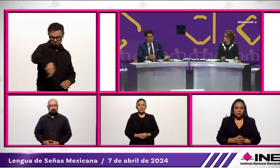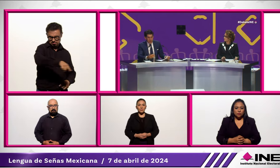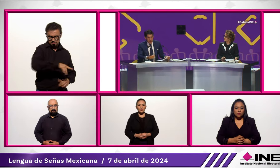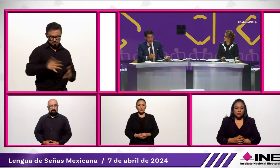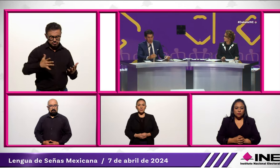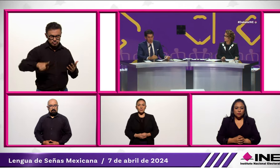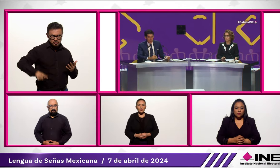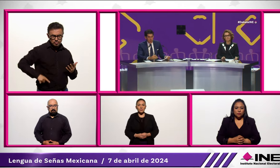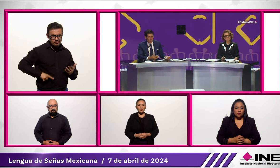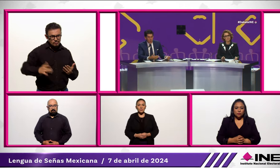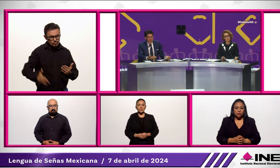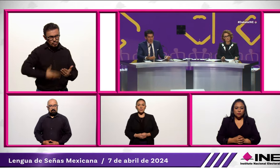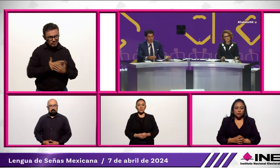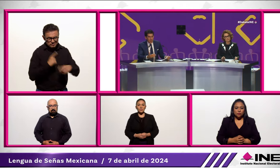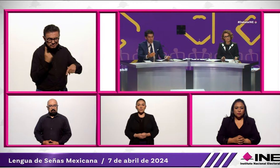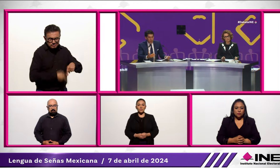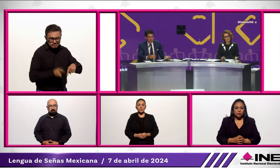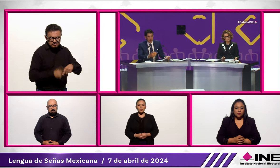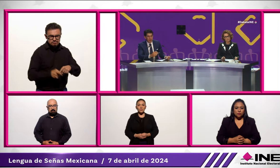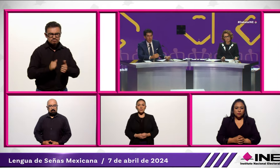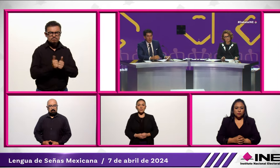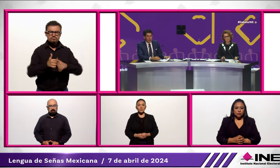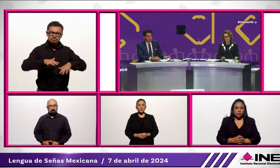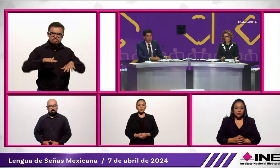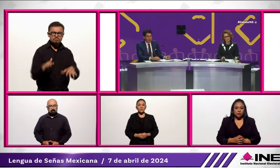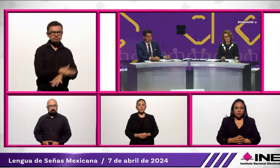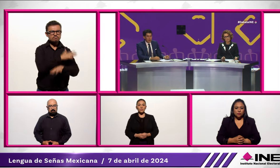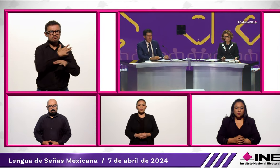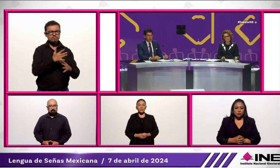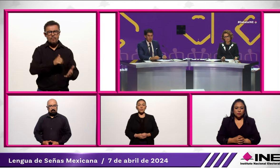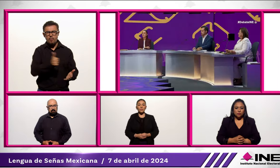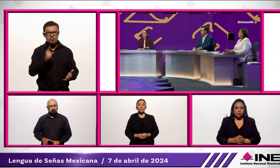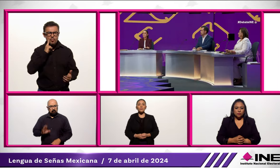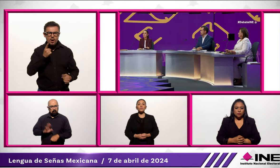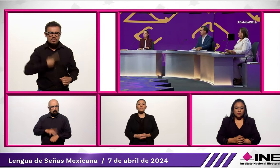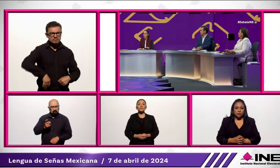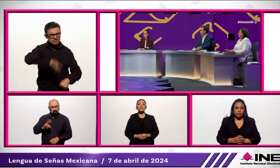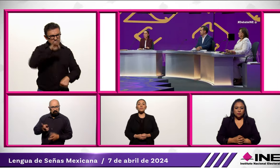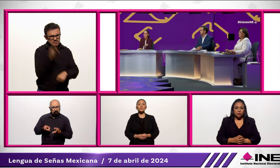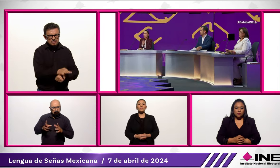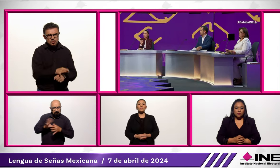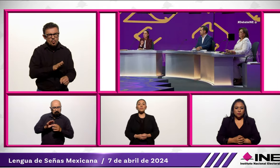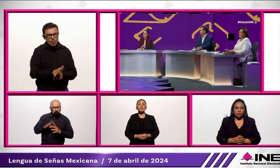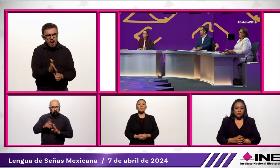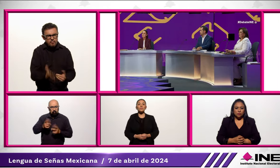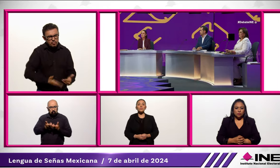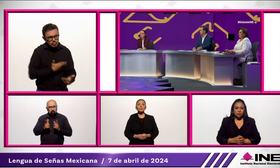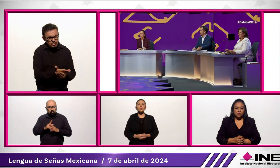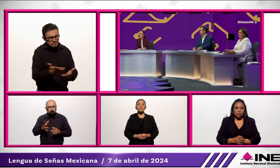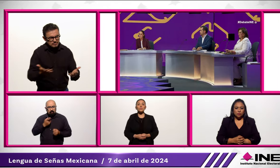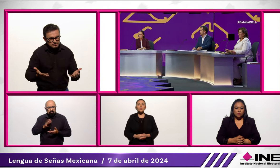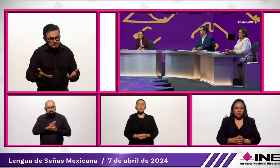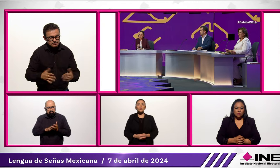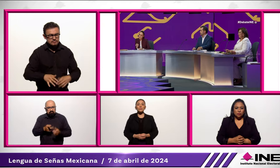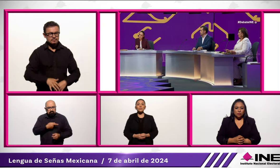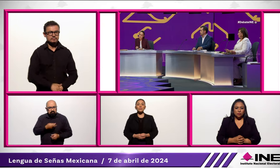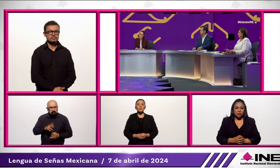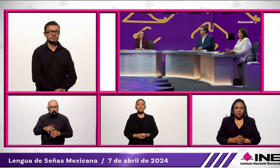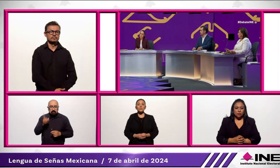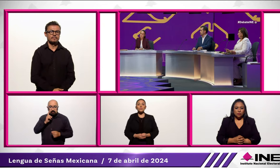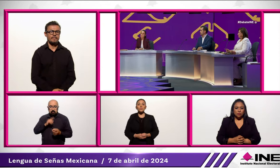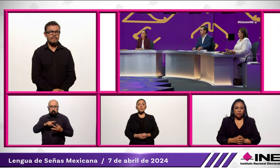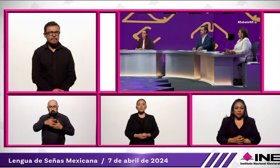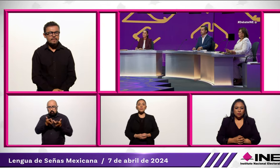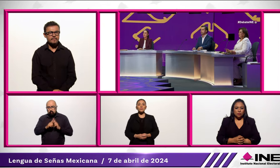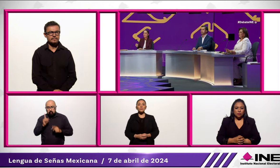de ustedes? Candidata Sheinbaum, ¿cuál sería la perspectiva de género? ¿Por qué hablamos de grupos vulnerables? Porque del tema de mujeres hablamos y